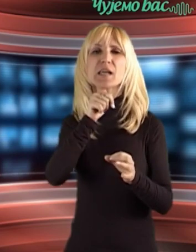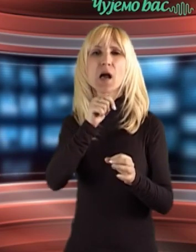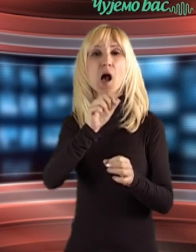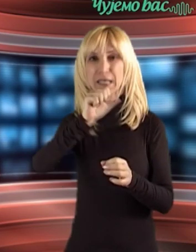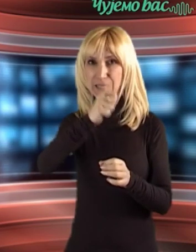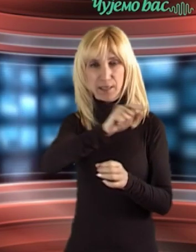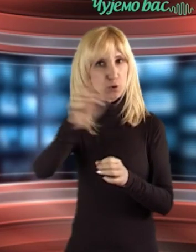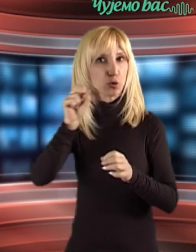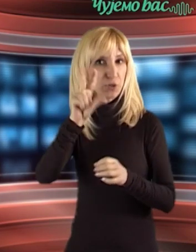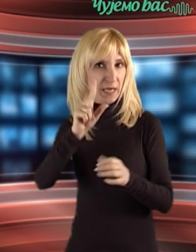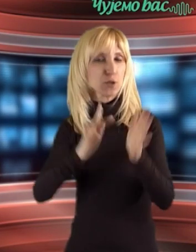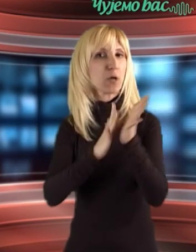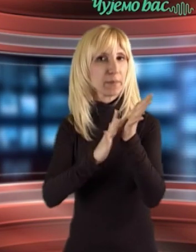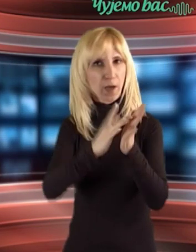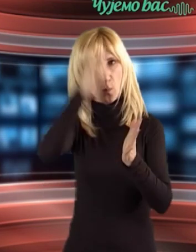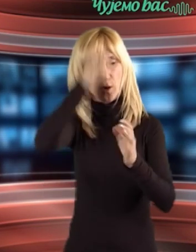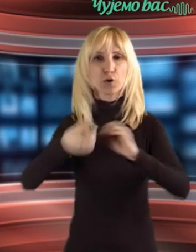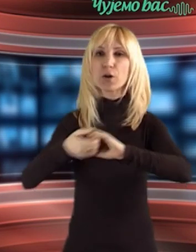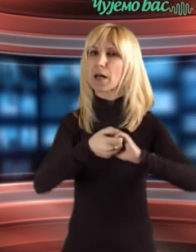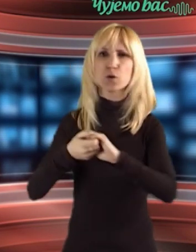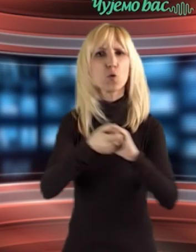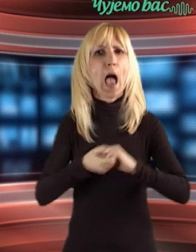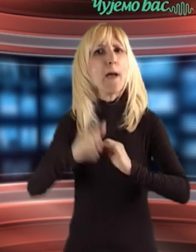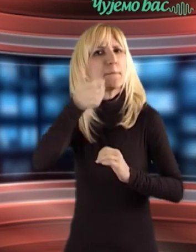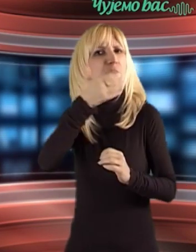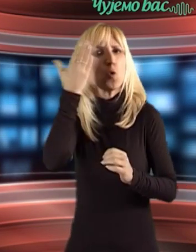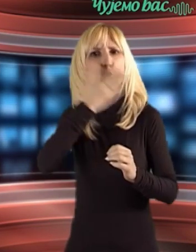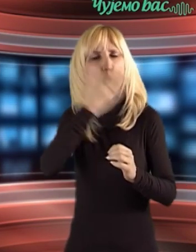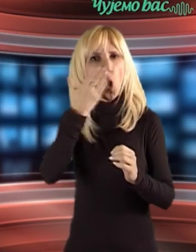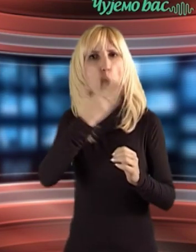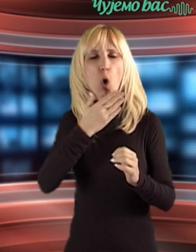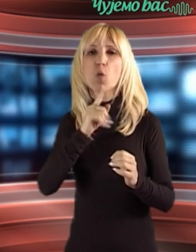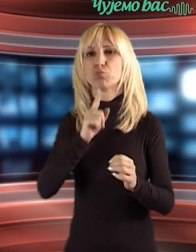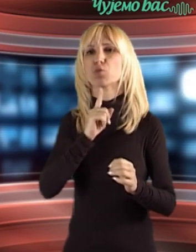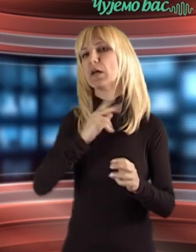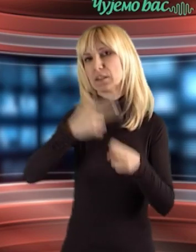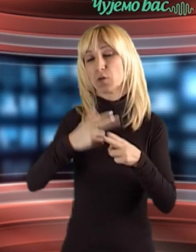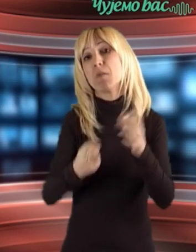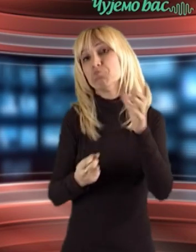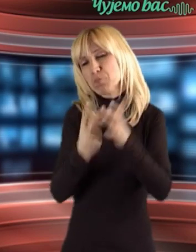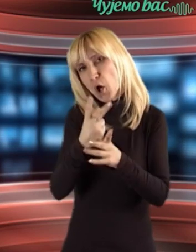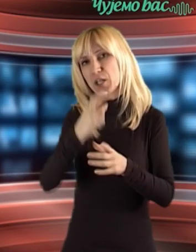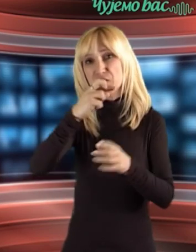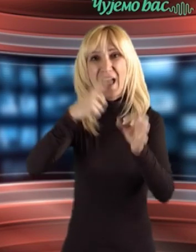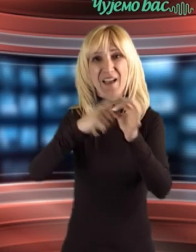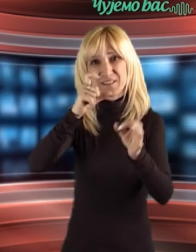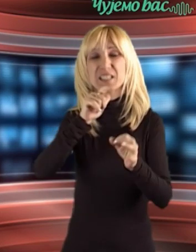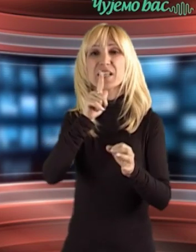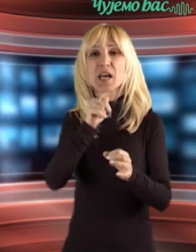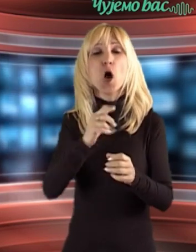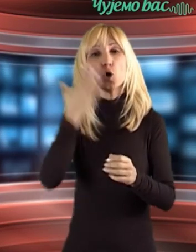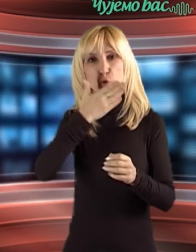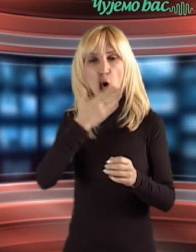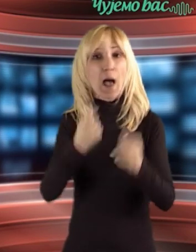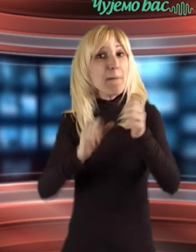13. aprila u Beogradu će organizovati prvu školu, ona se zove Prolećna EFSLI škola, prva dakle na